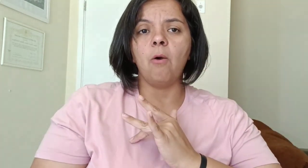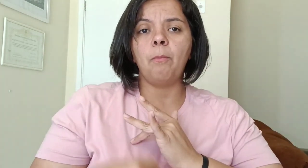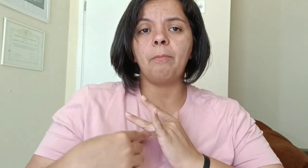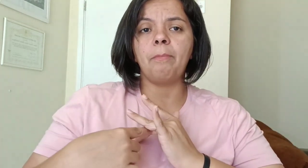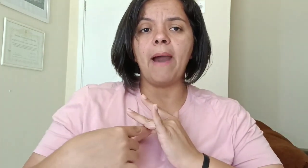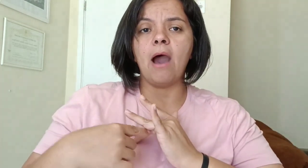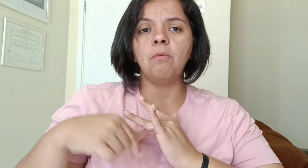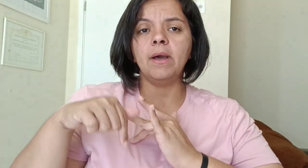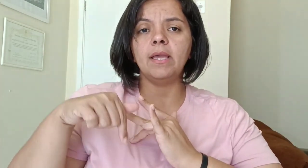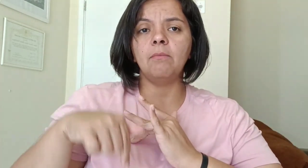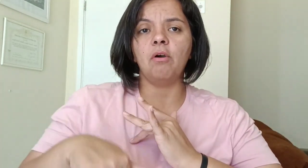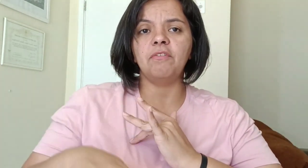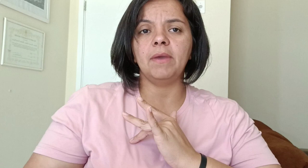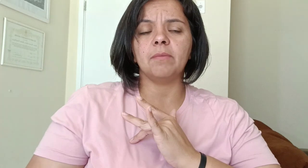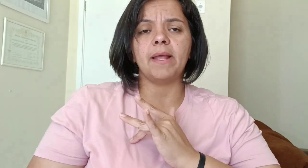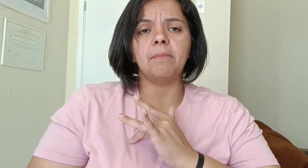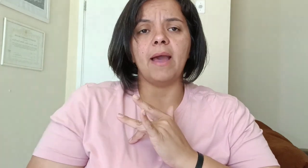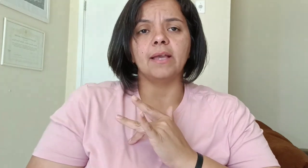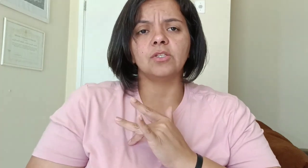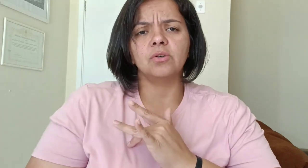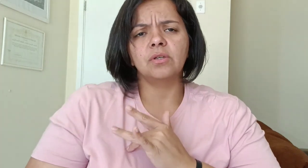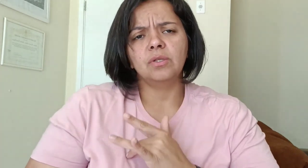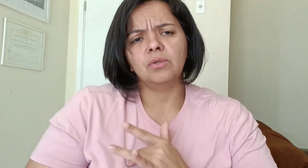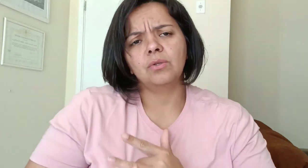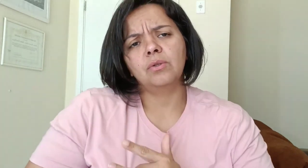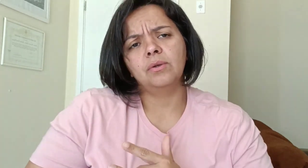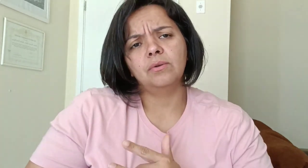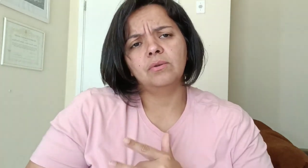local, palma e movimento para baixo.